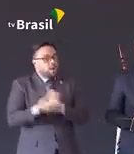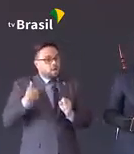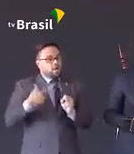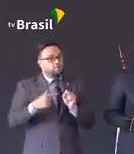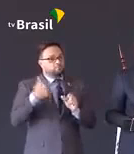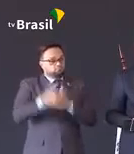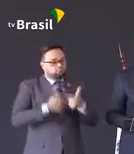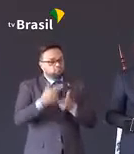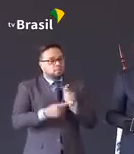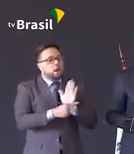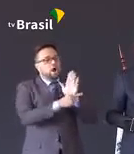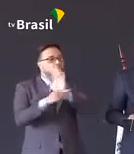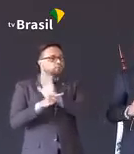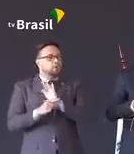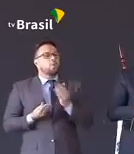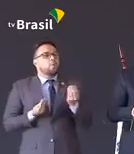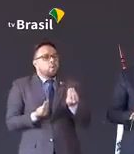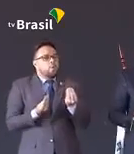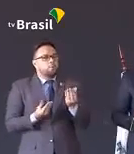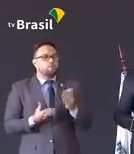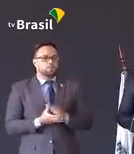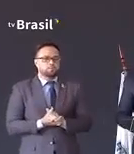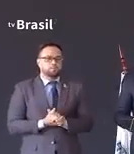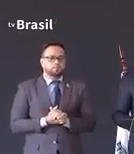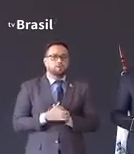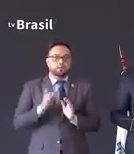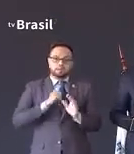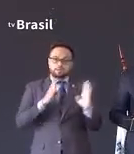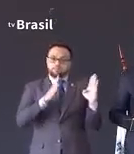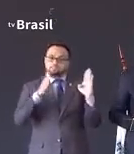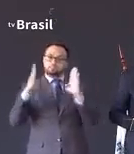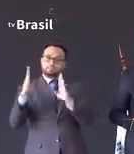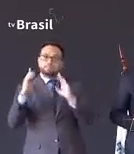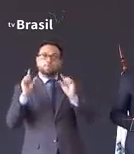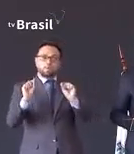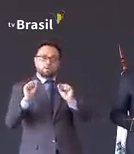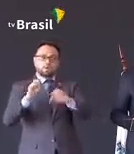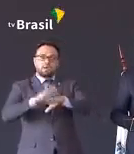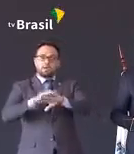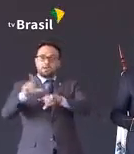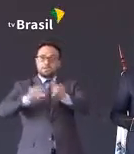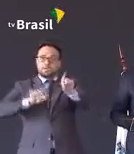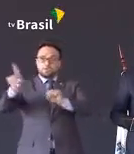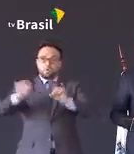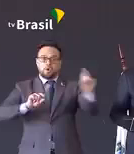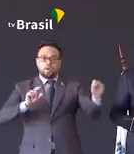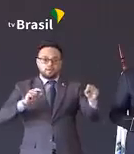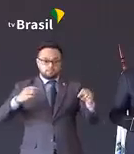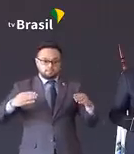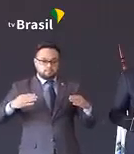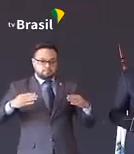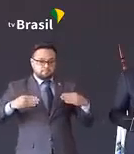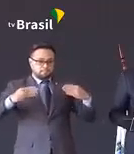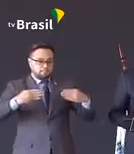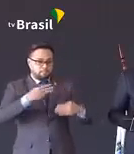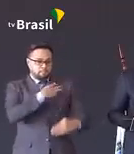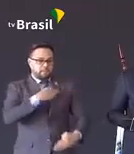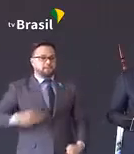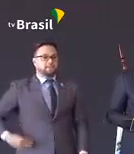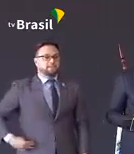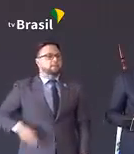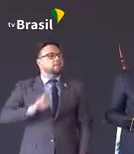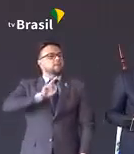ajudando de que forma, num lado, bastante ao escolher ministros, não por